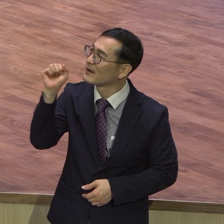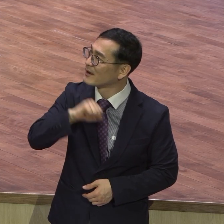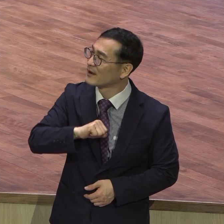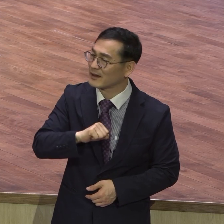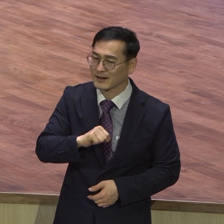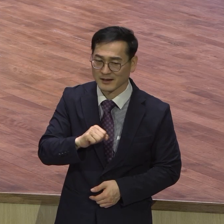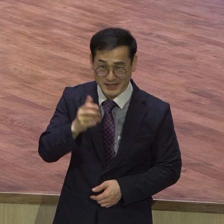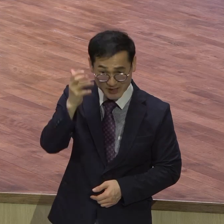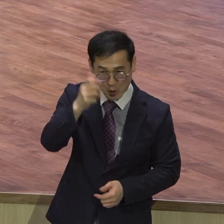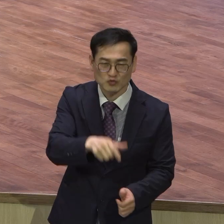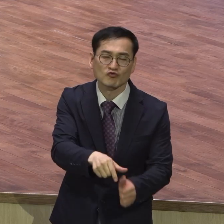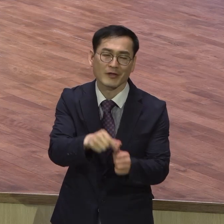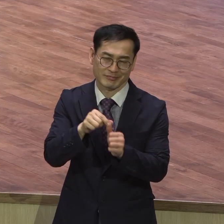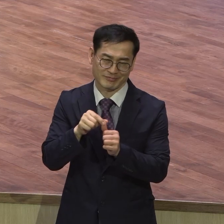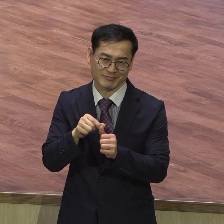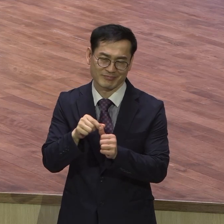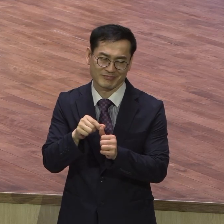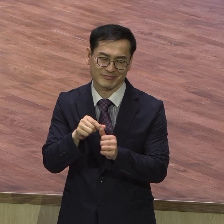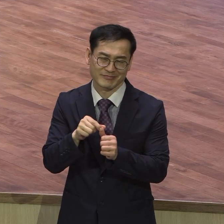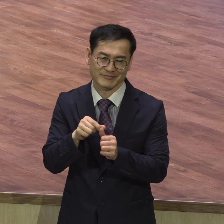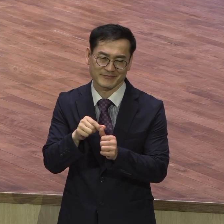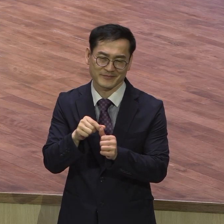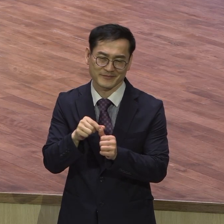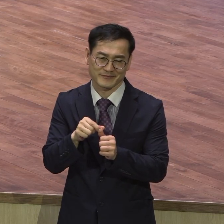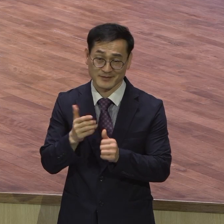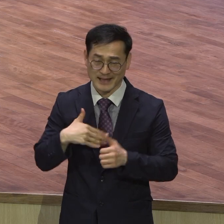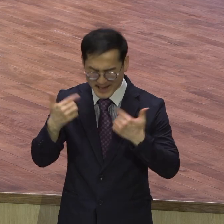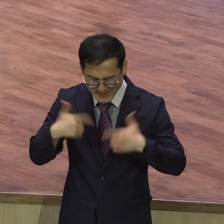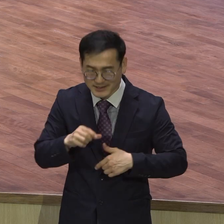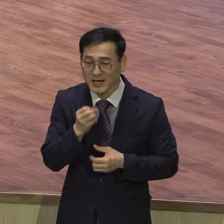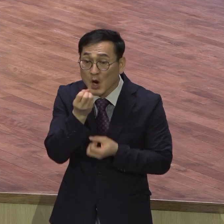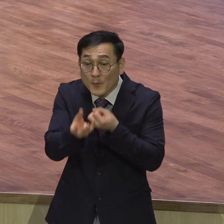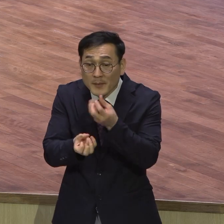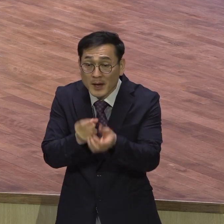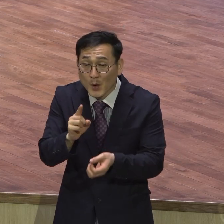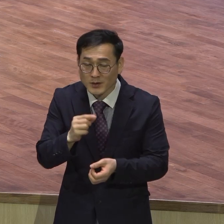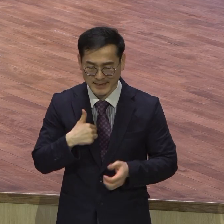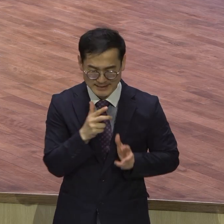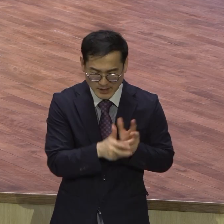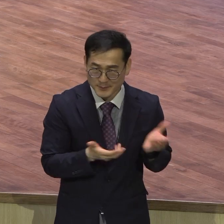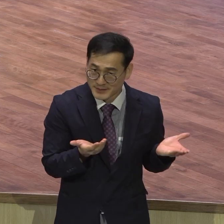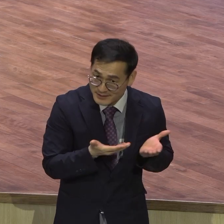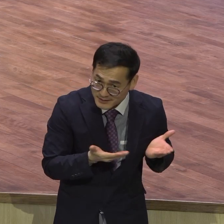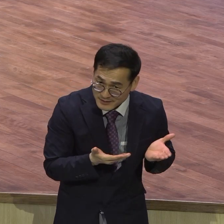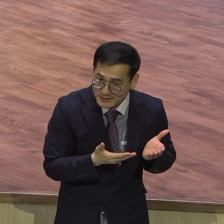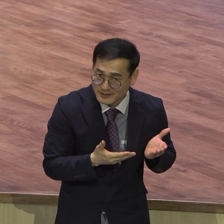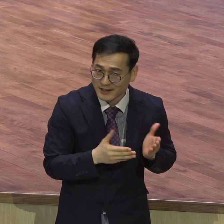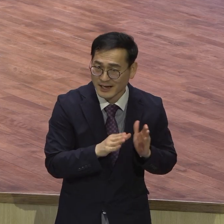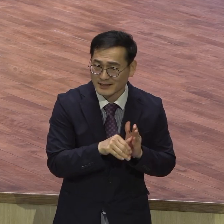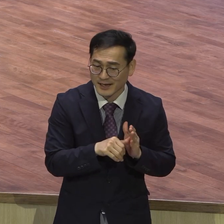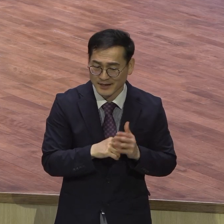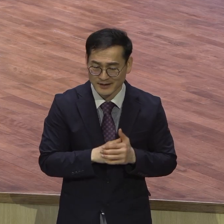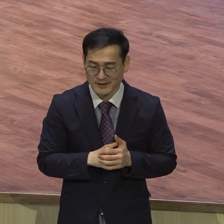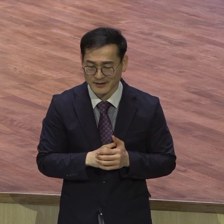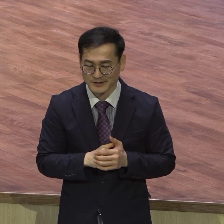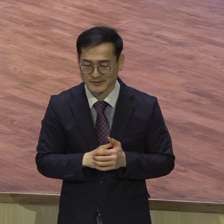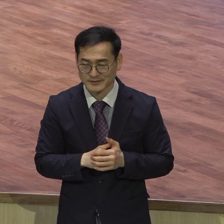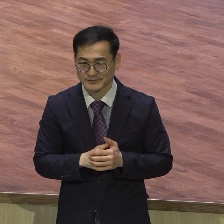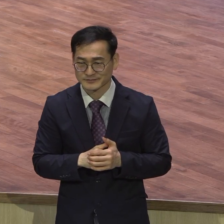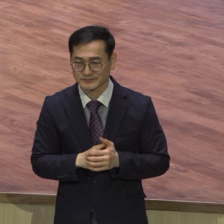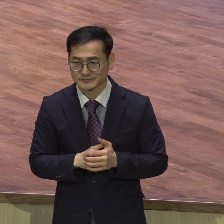맞추어 보시기 바랍니다 제가 늘 간증하잖아요 저도 사업을 하면서 그렇게 여러분처럼 펭신도를